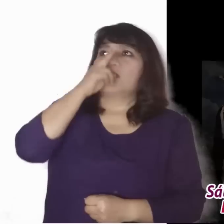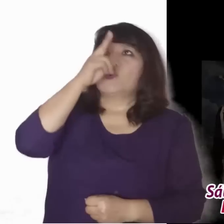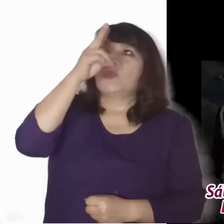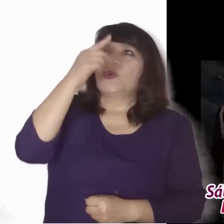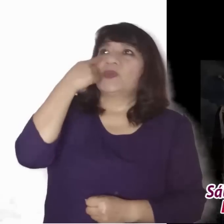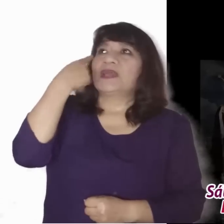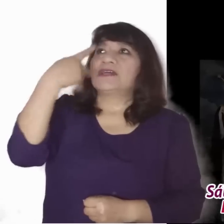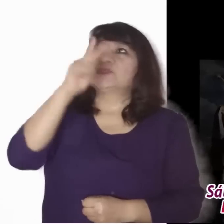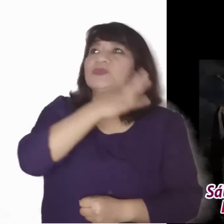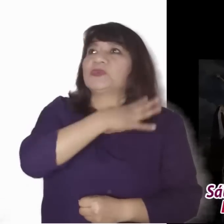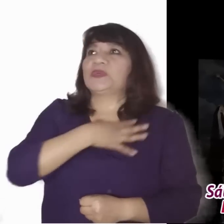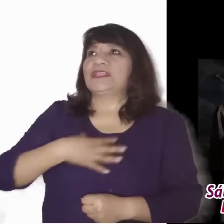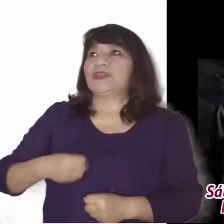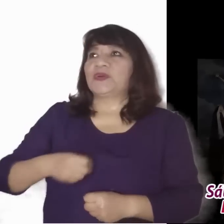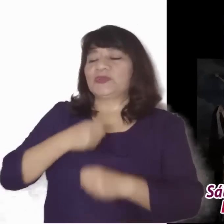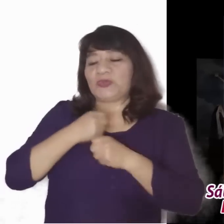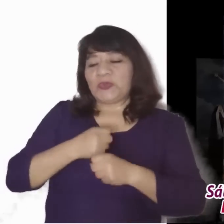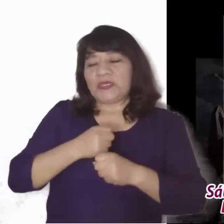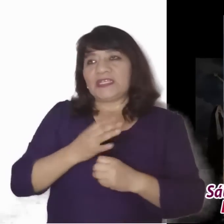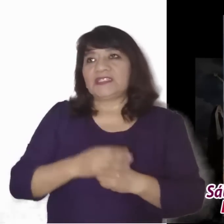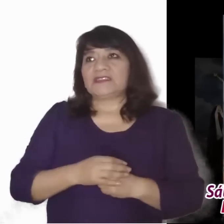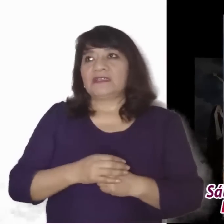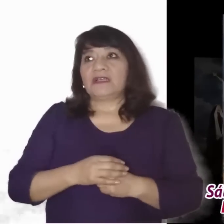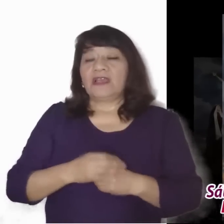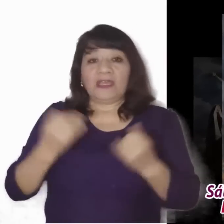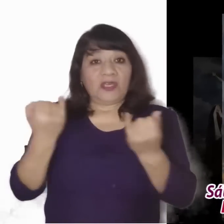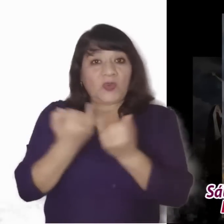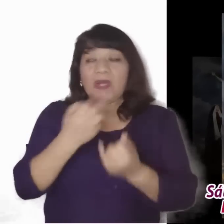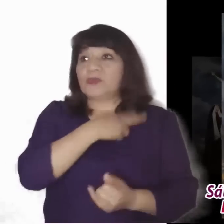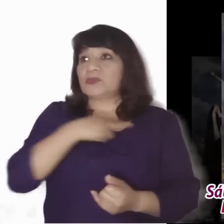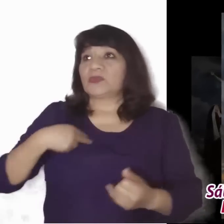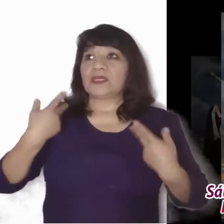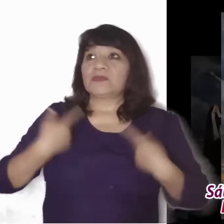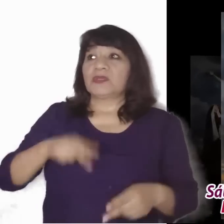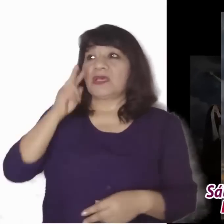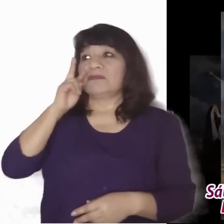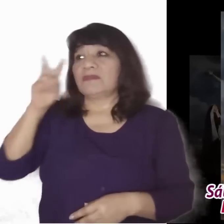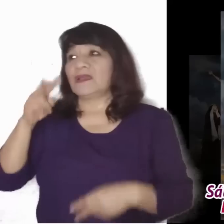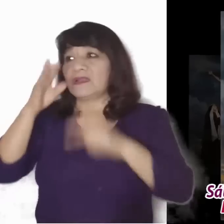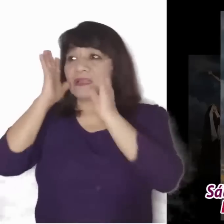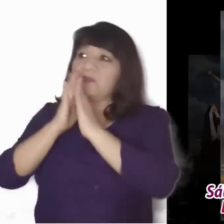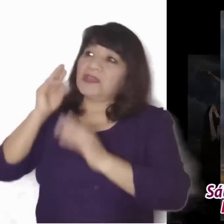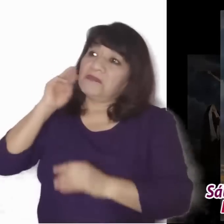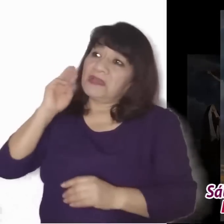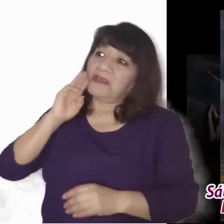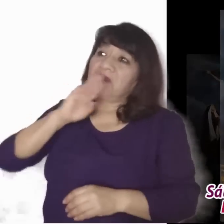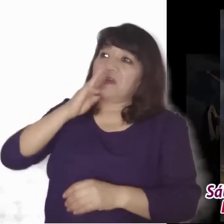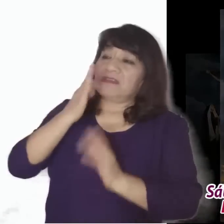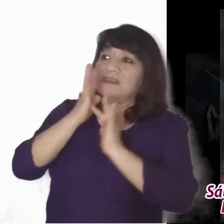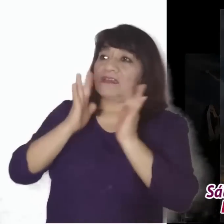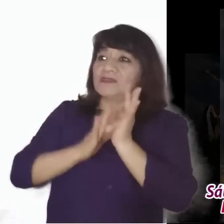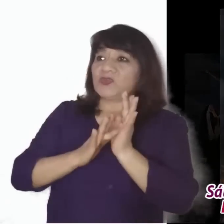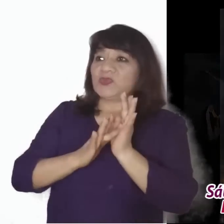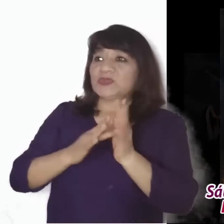miraba del hijo amado la pena. Y cual hombre no llorara si a la madre contemplara de Cristo en tanto